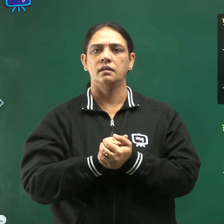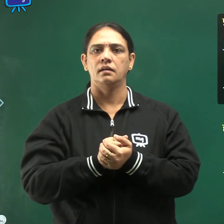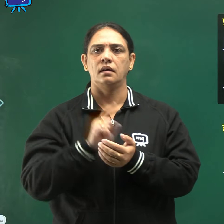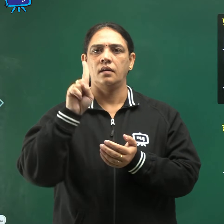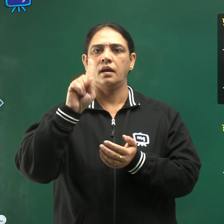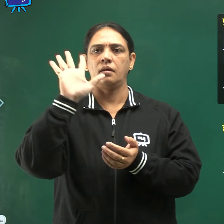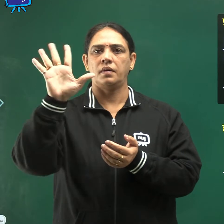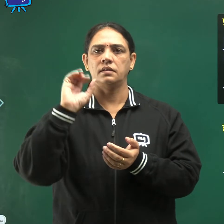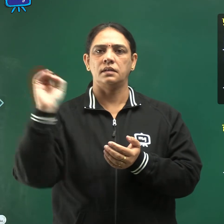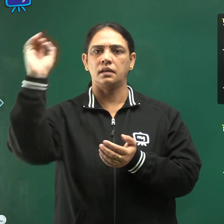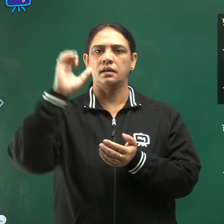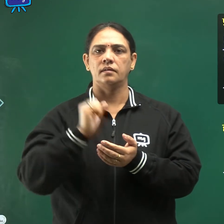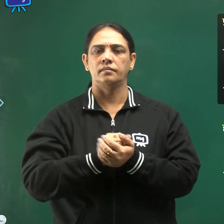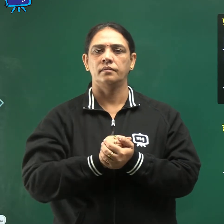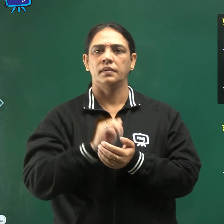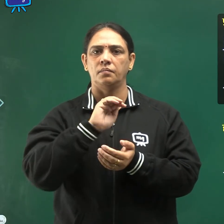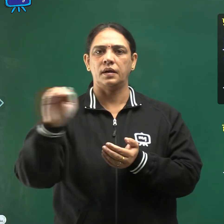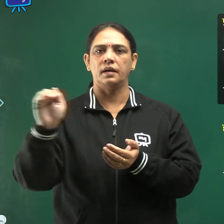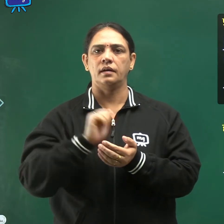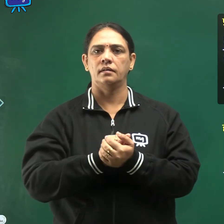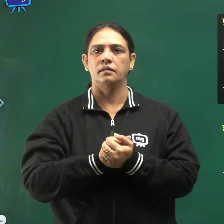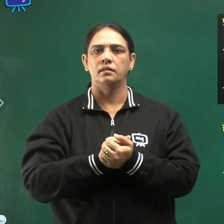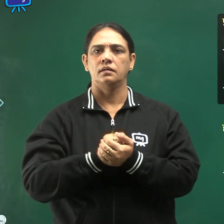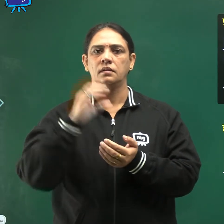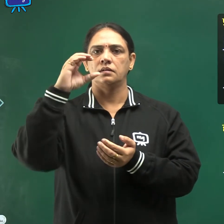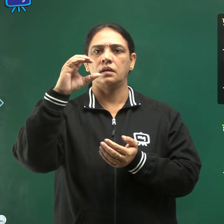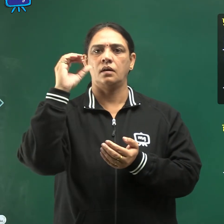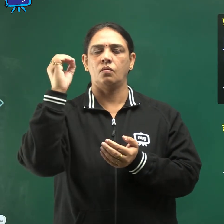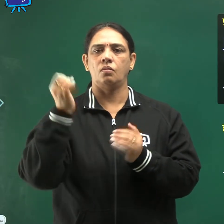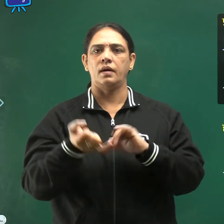15 डिग्री बटे कॉस